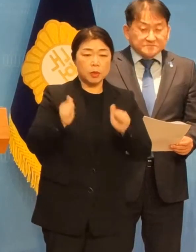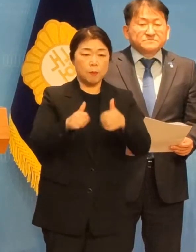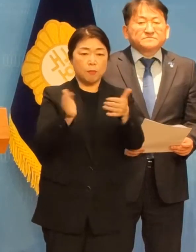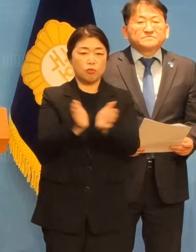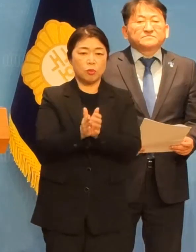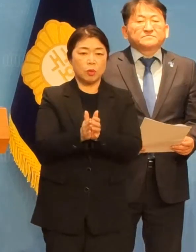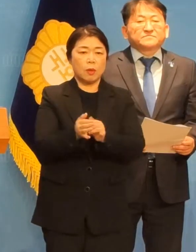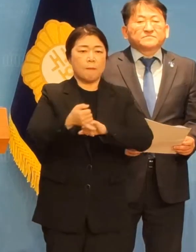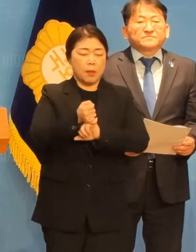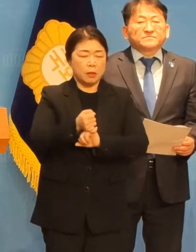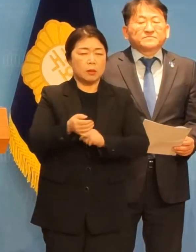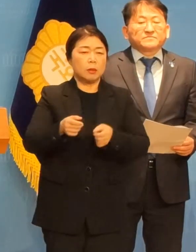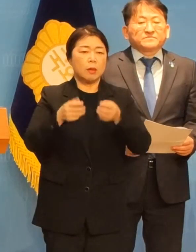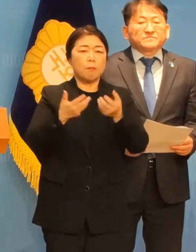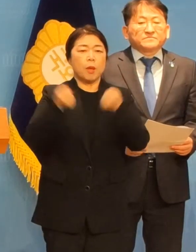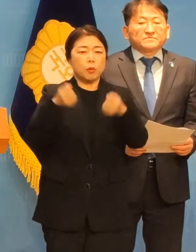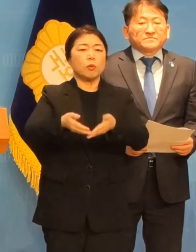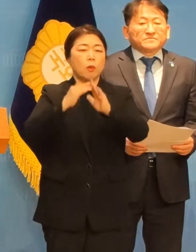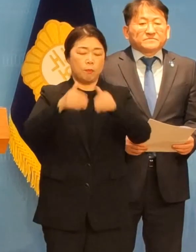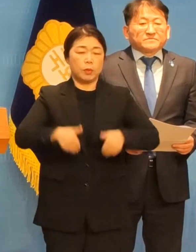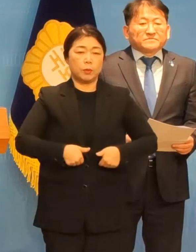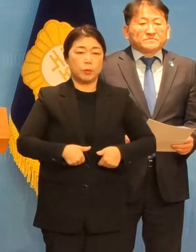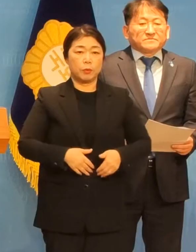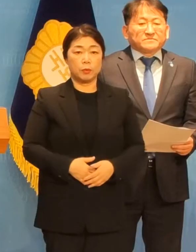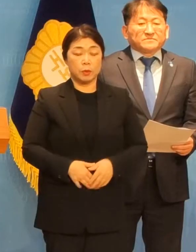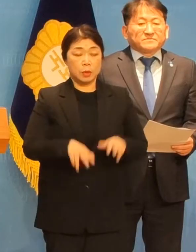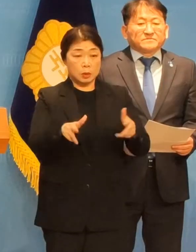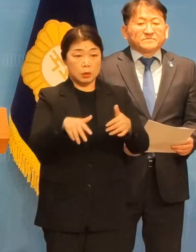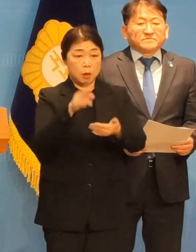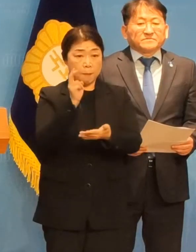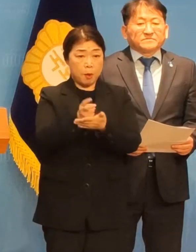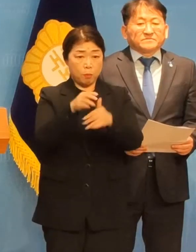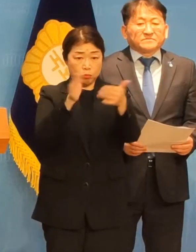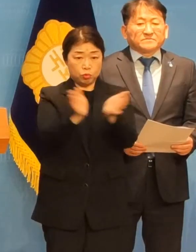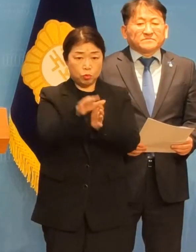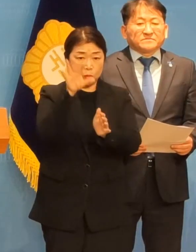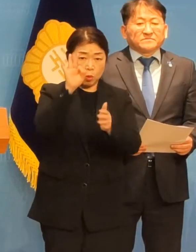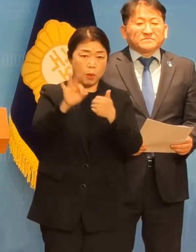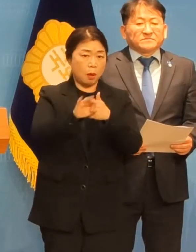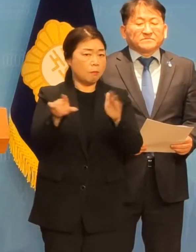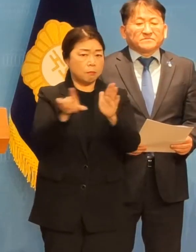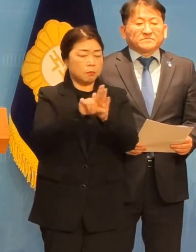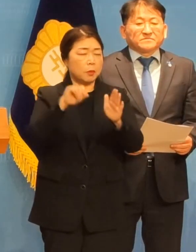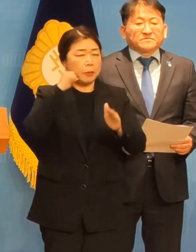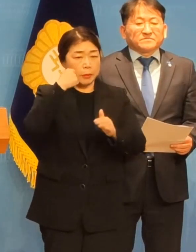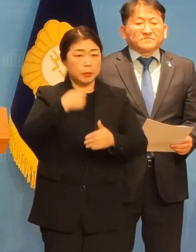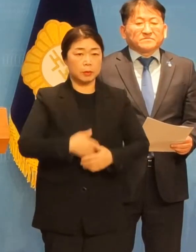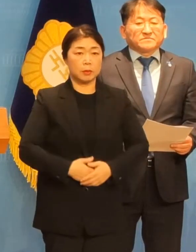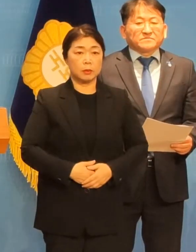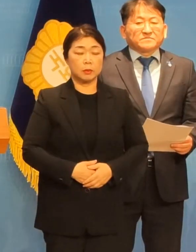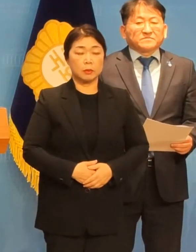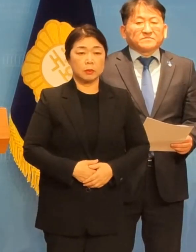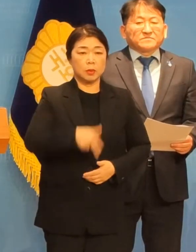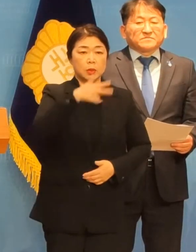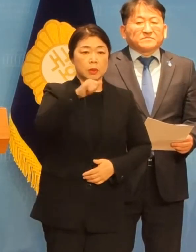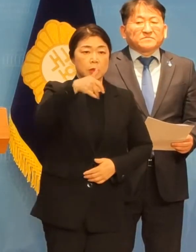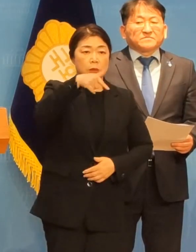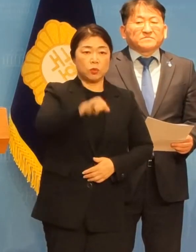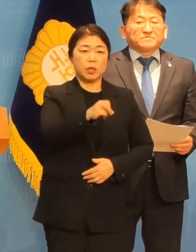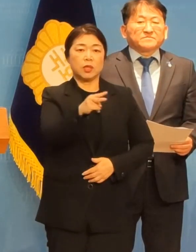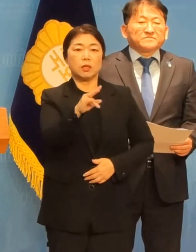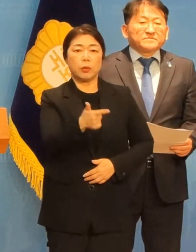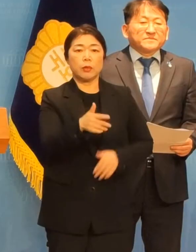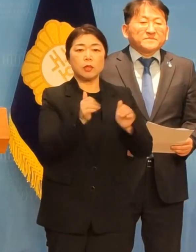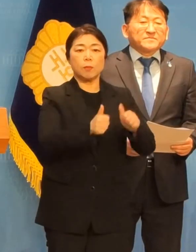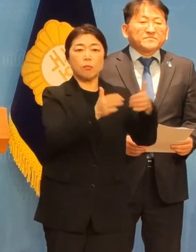반드시 구성돼야 합니다. 지금 사법부 불씨는 어느 때보다 높습니다. 직위원 재판부는